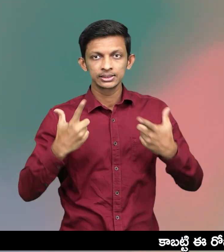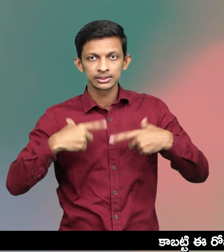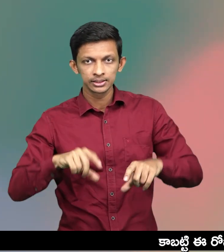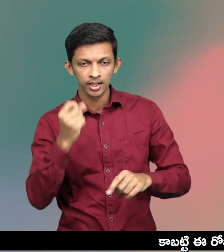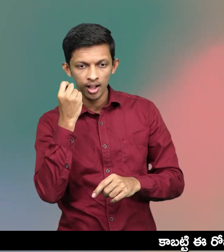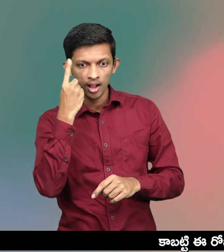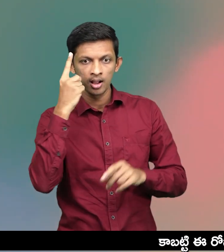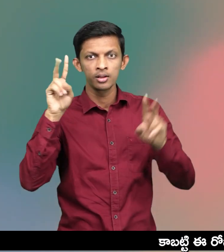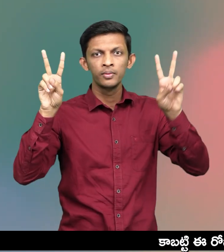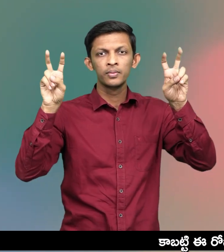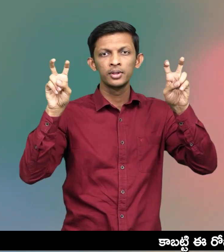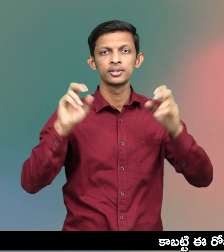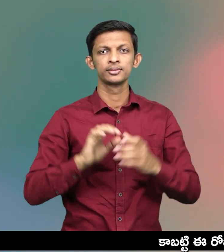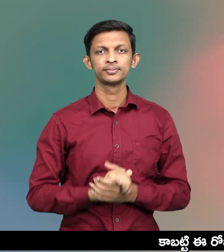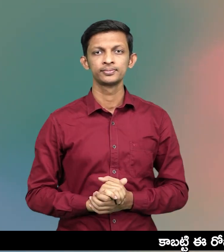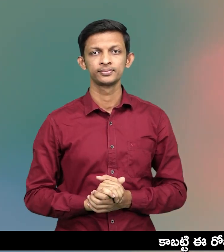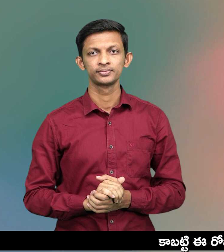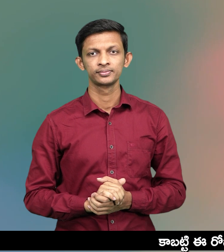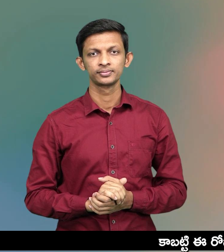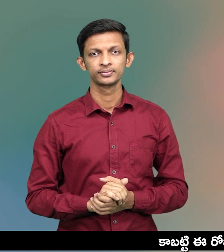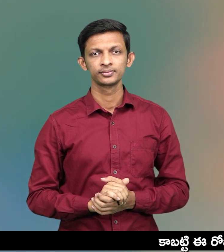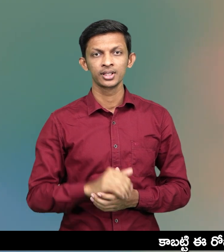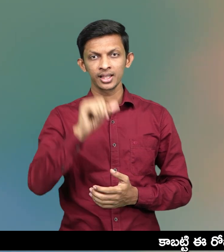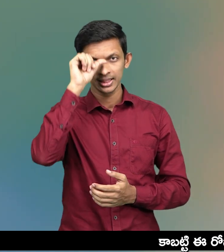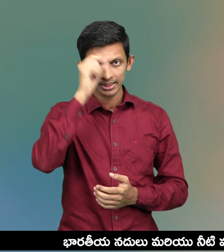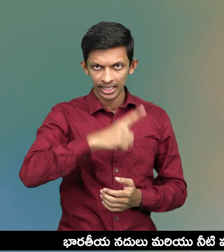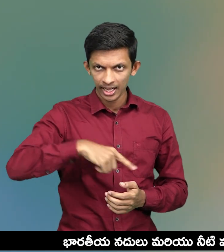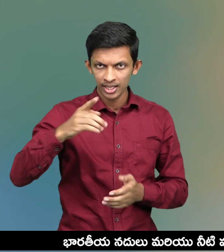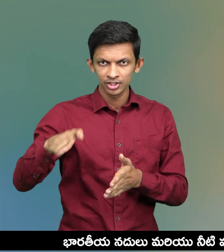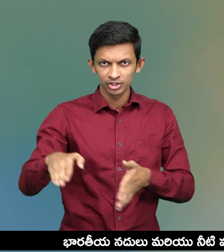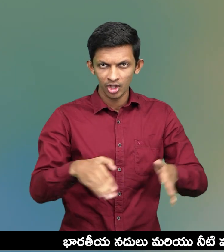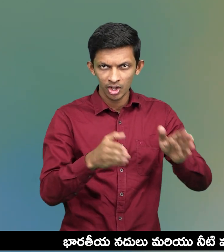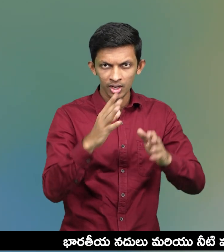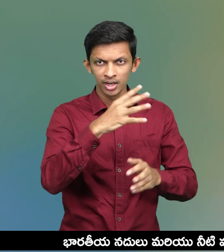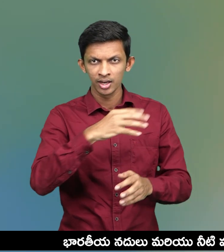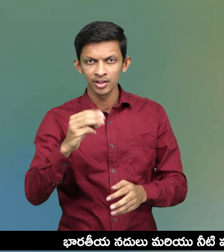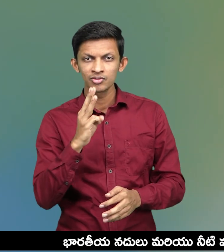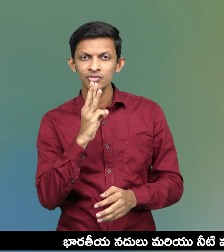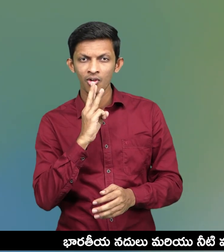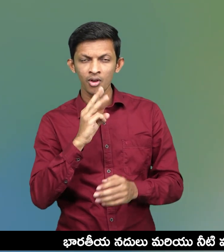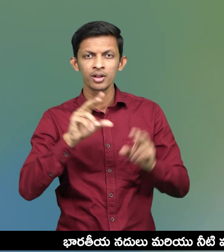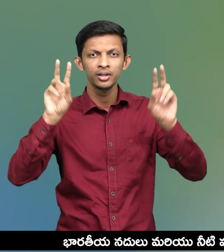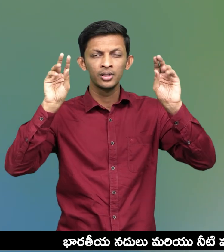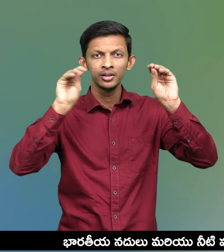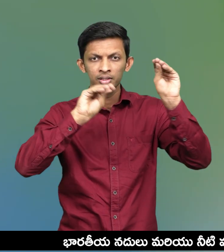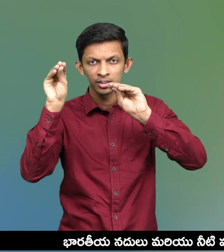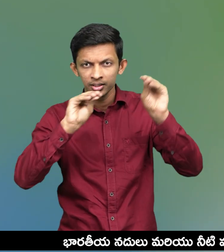కాబట్టి ఈరోజు టాపిక్ అర్థం చేసుకుందాం. భారతీయ నదులు మరియు నీటి వనరులు. 10వ తరగతి